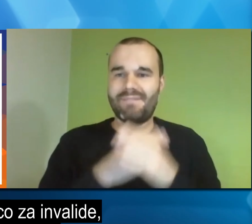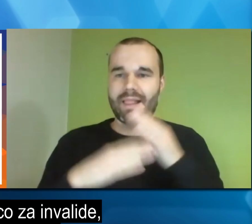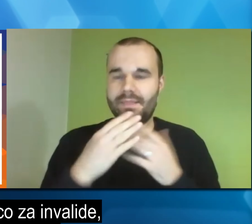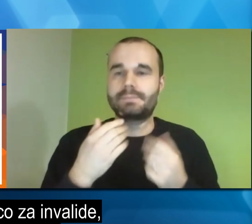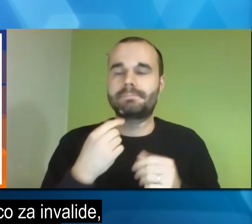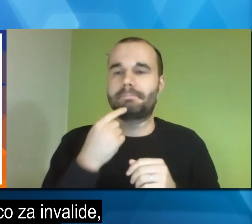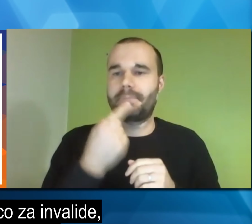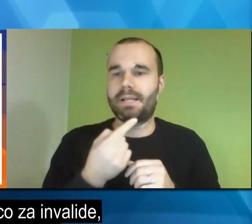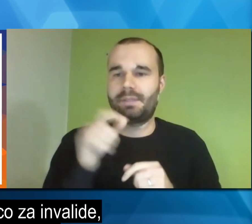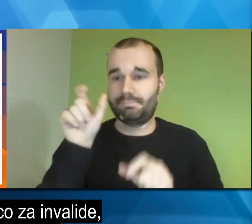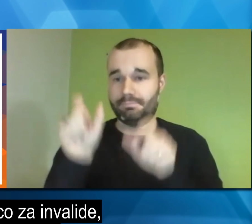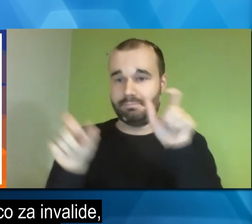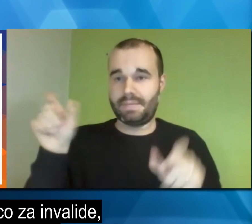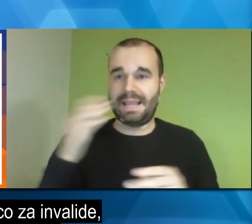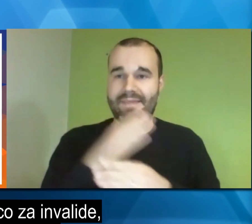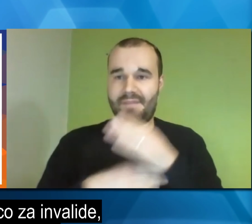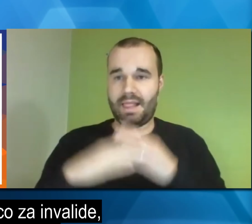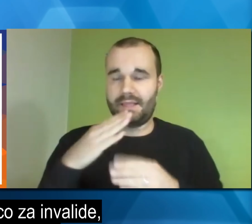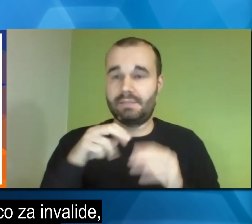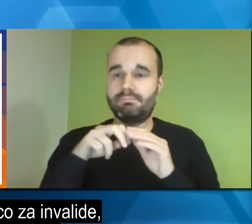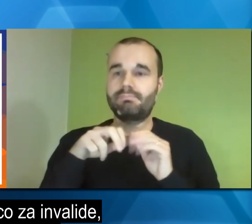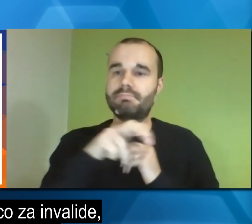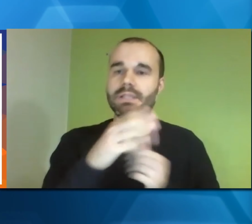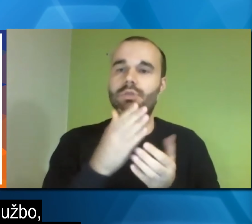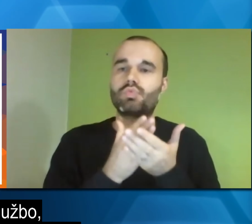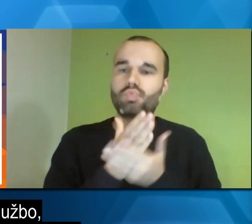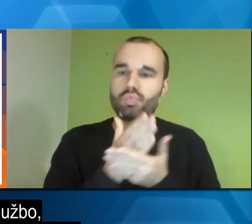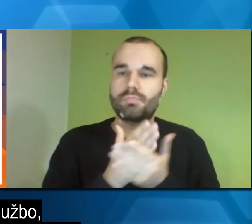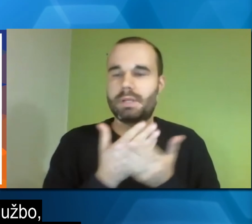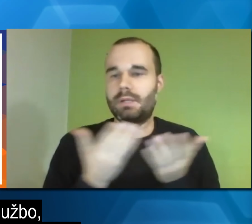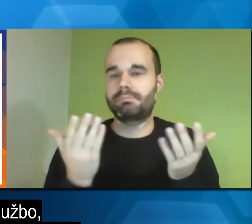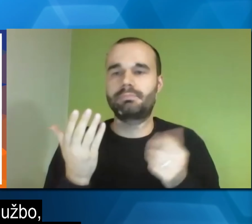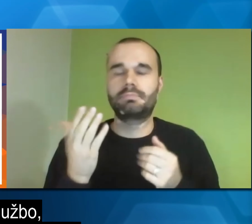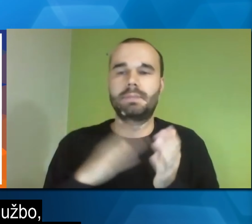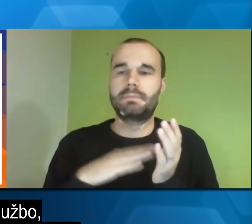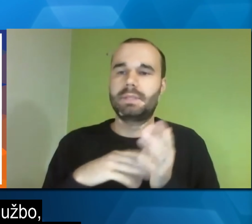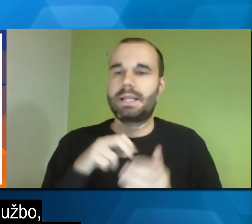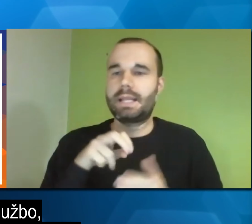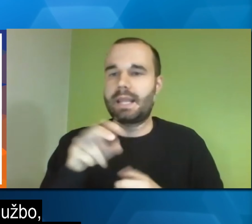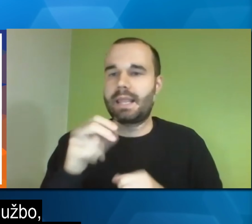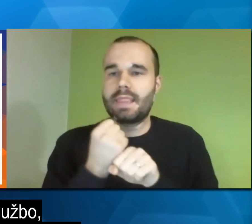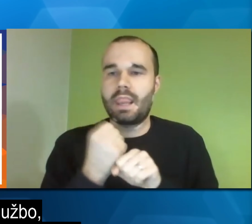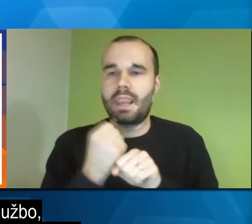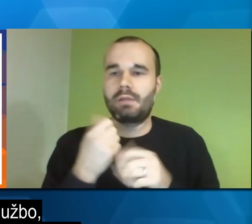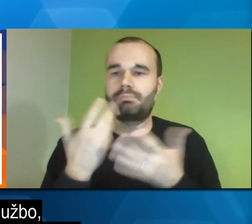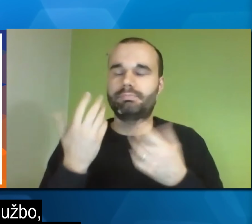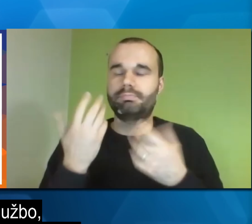Imajo tudi delavnico za invalide, to pomeni, da invalidi hodijo v službo, na